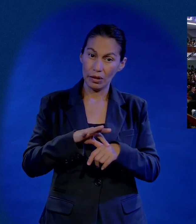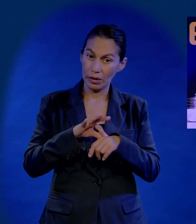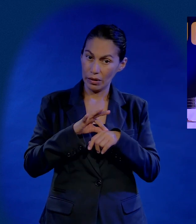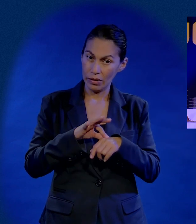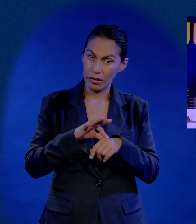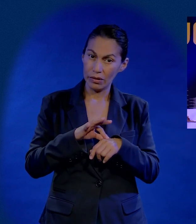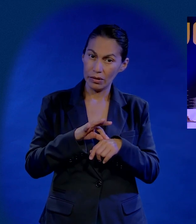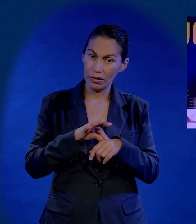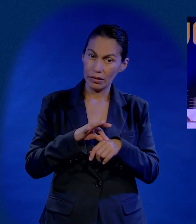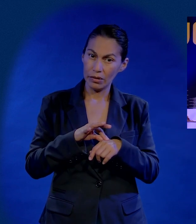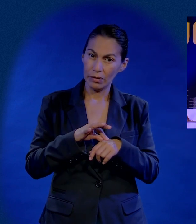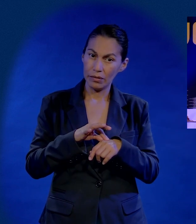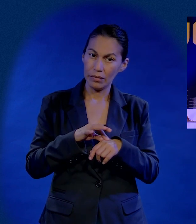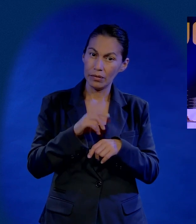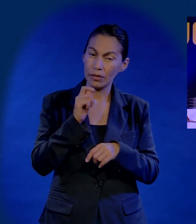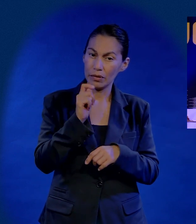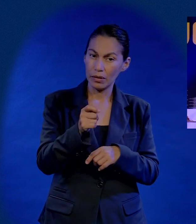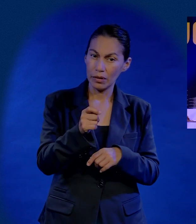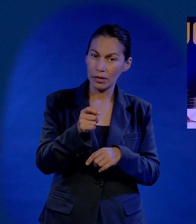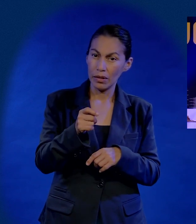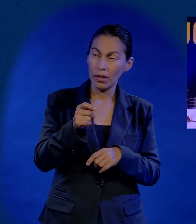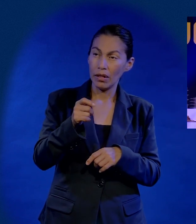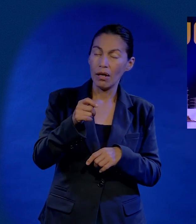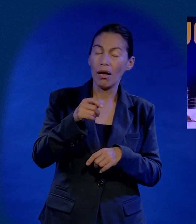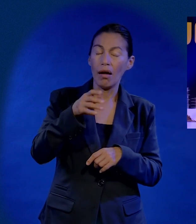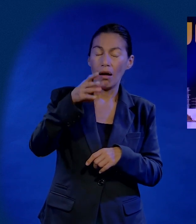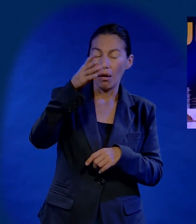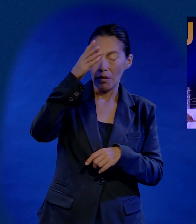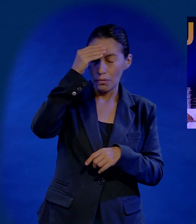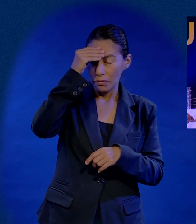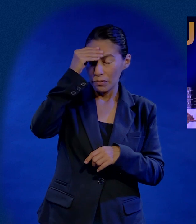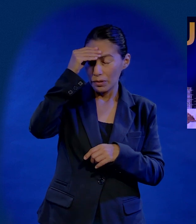versículo. Tener un corazón de carne